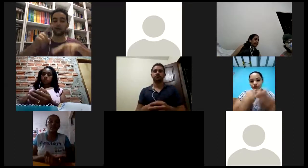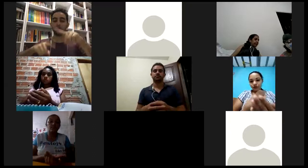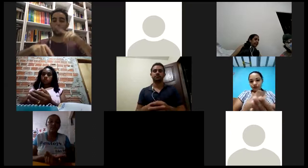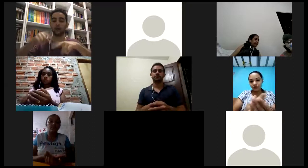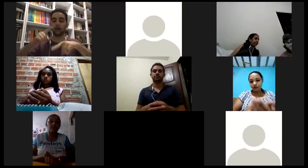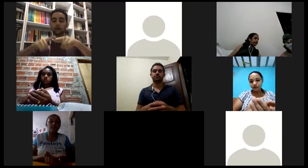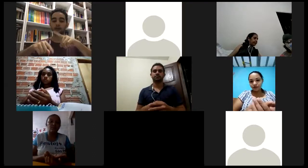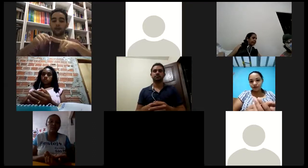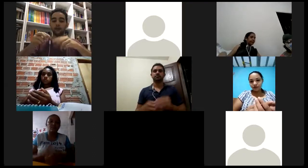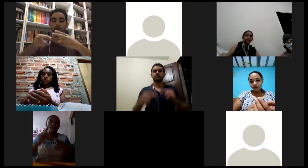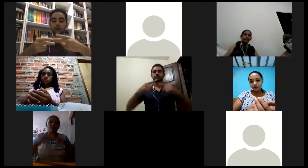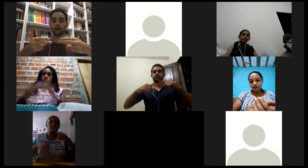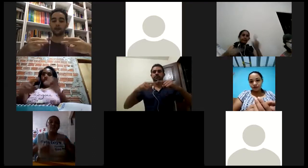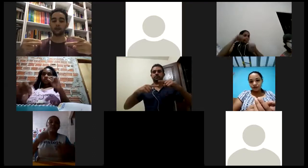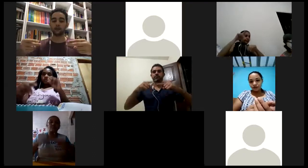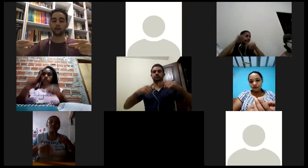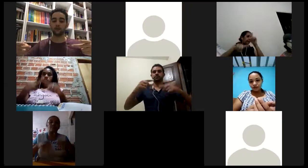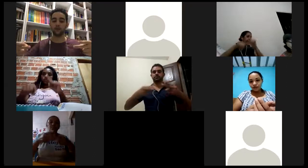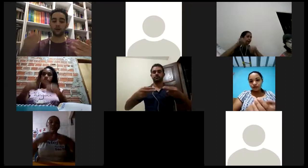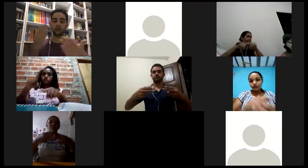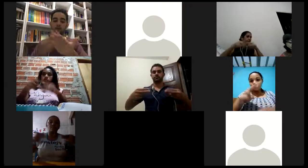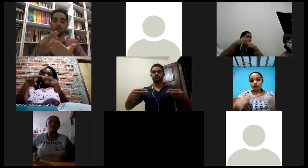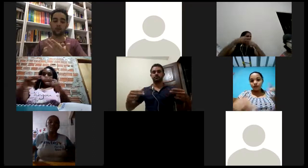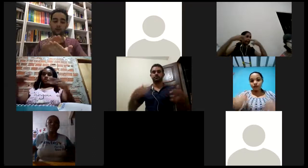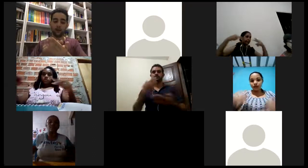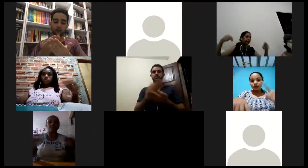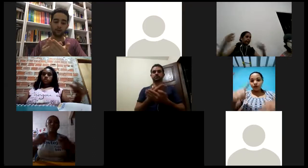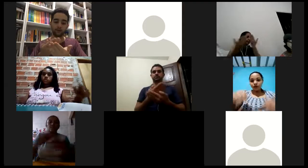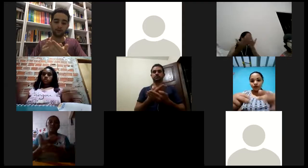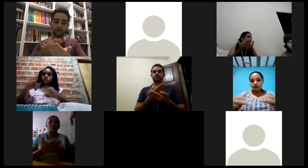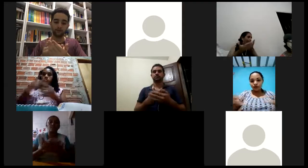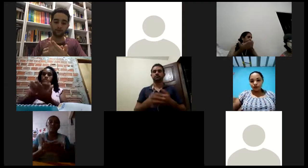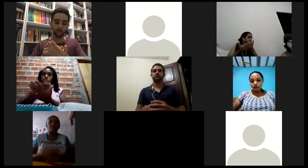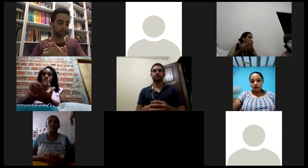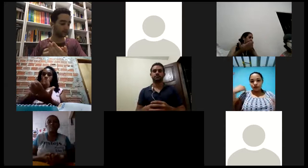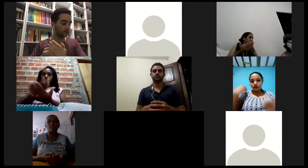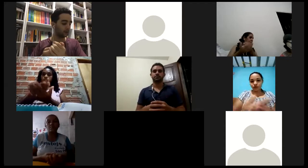Materiais escolares, materiais vários escolares.